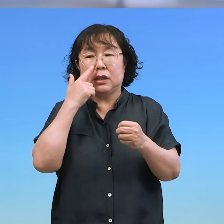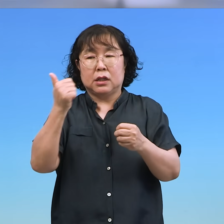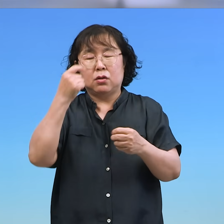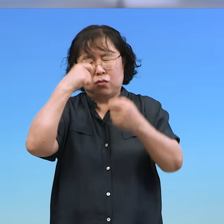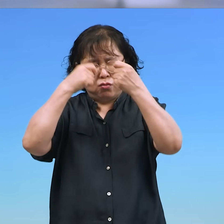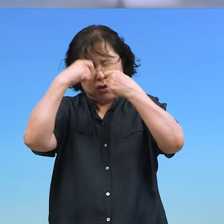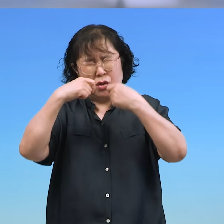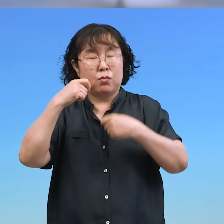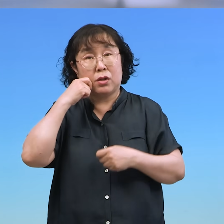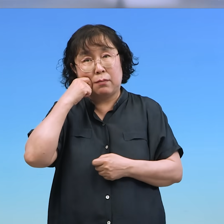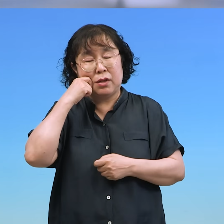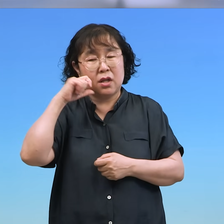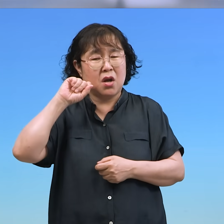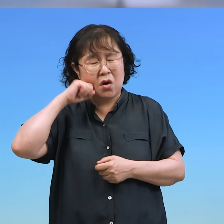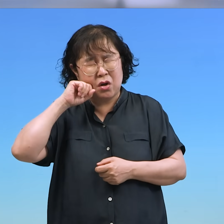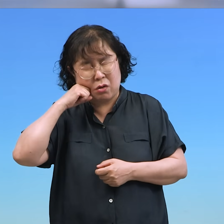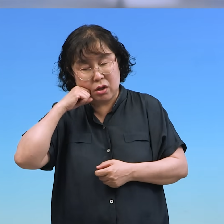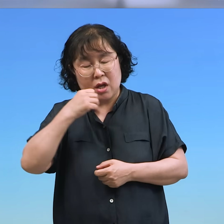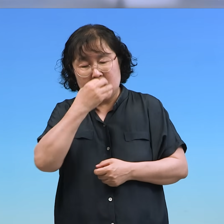못해요.